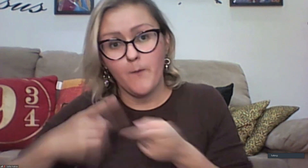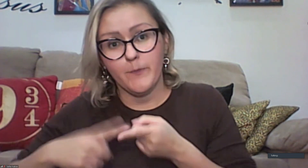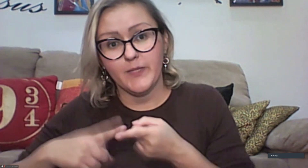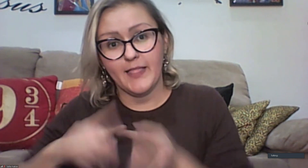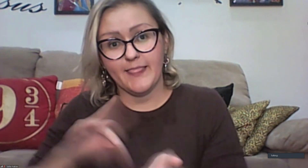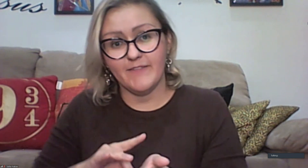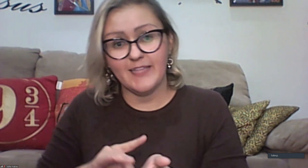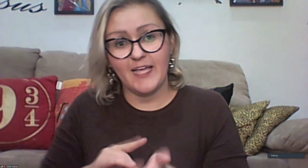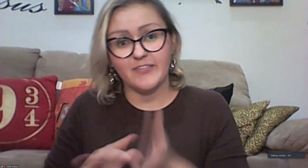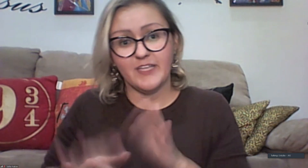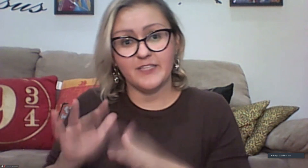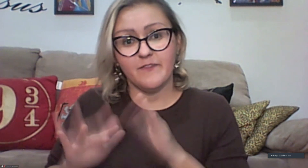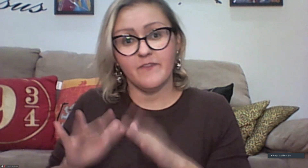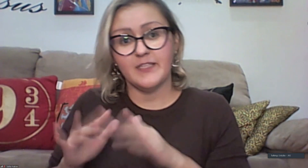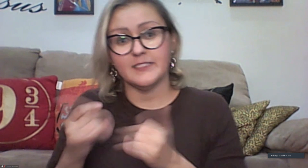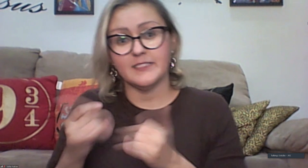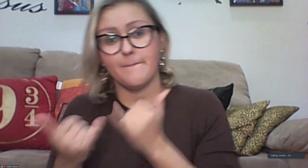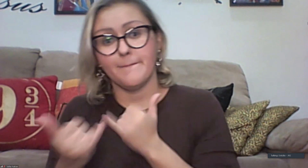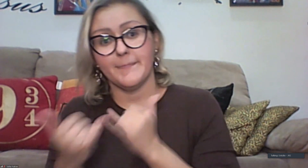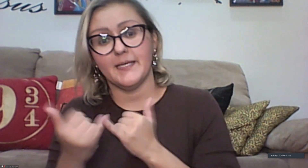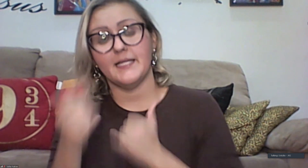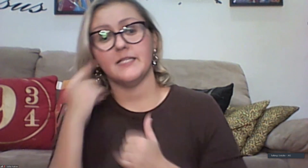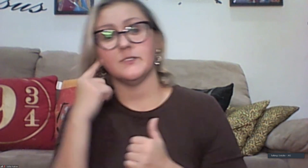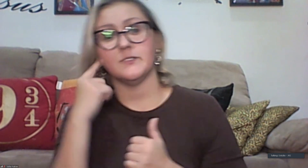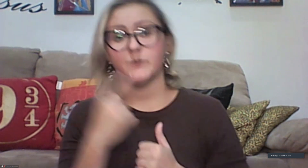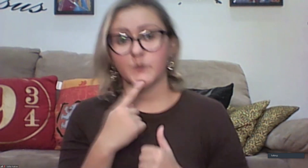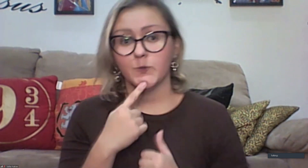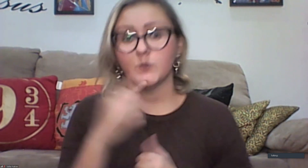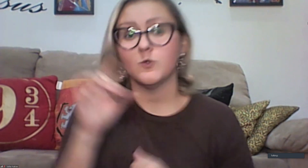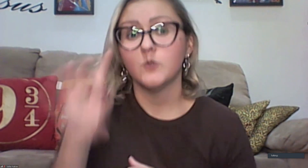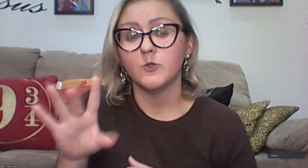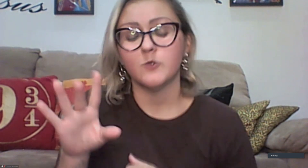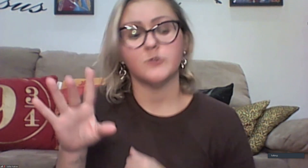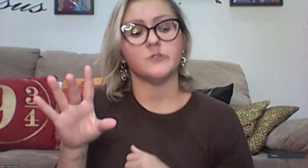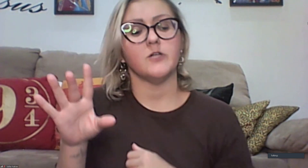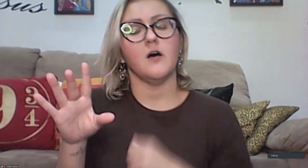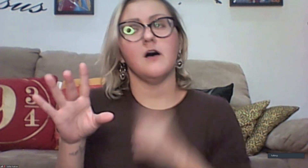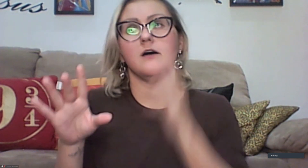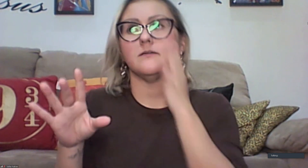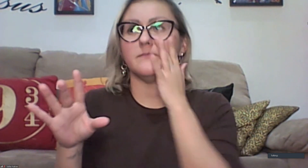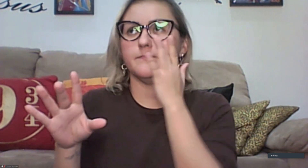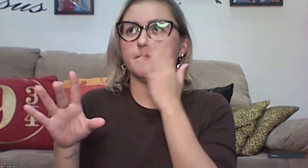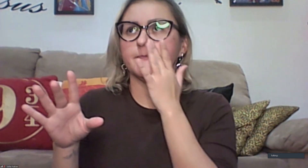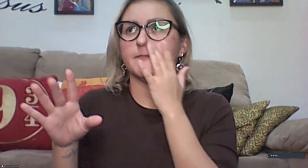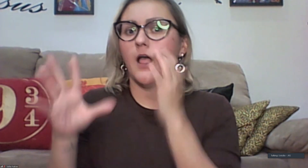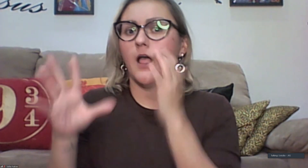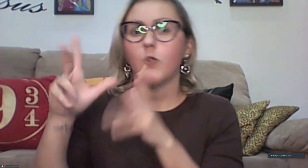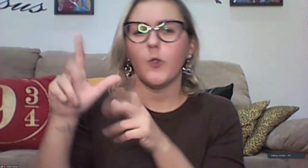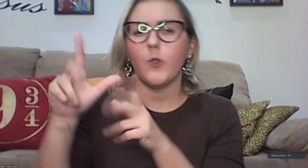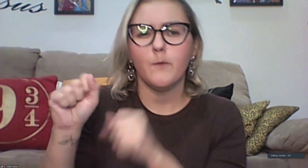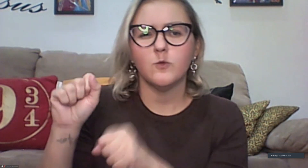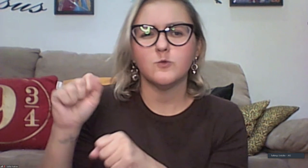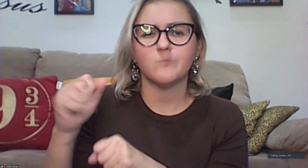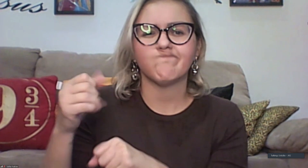uma parada, né, na questão do vocabulário. Então, porque na verdade, às vezes parece que o